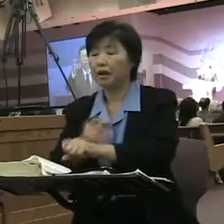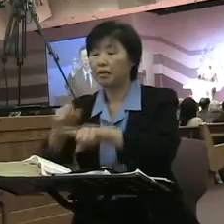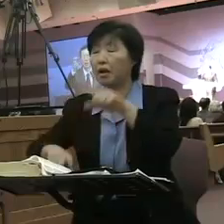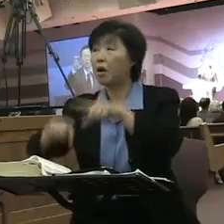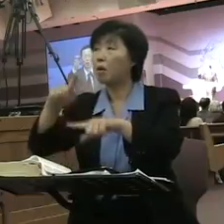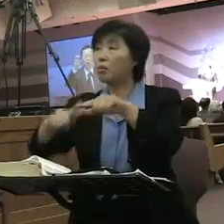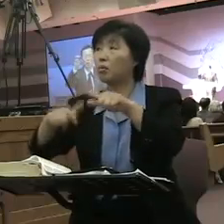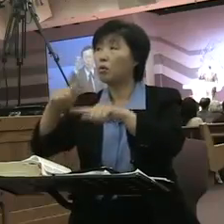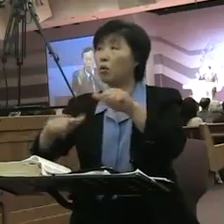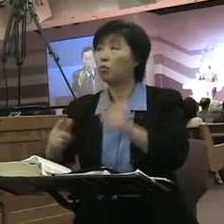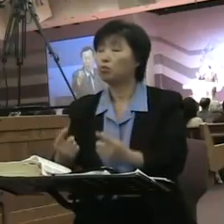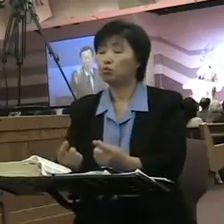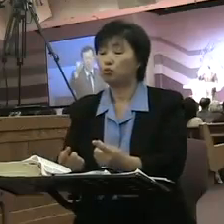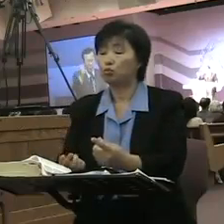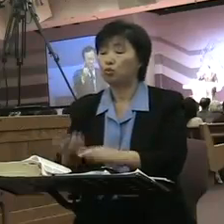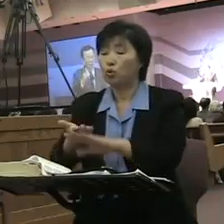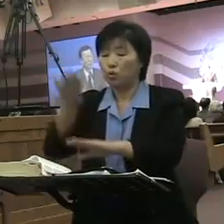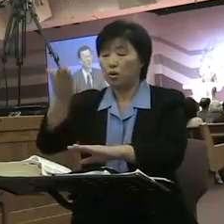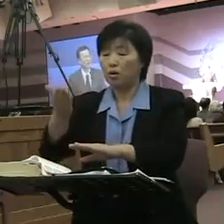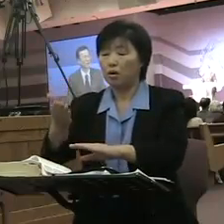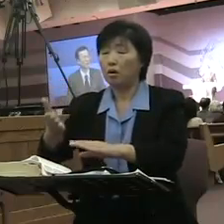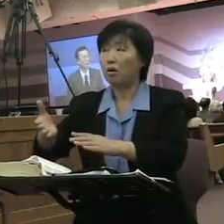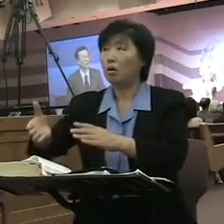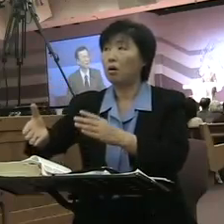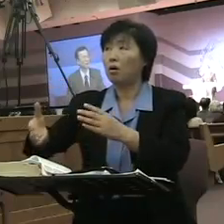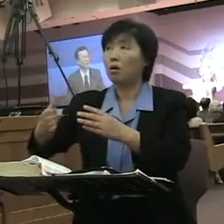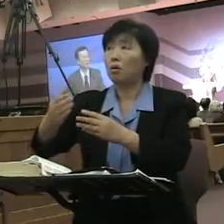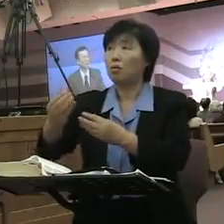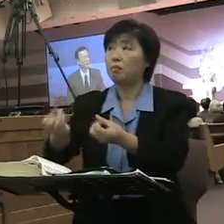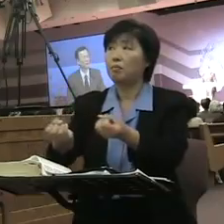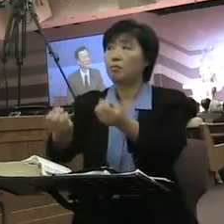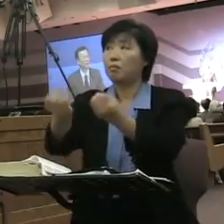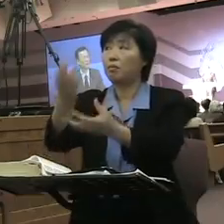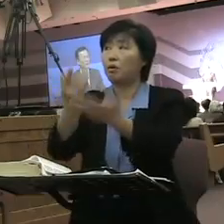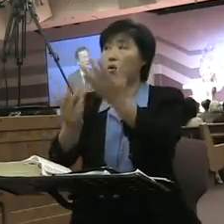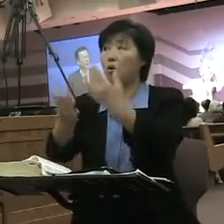나무 위에 번제물로 묶어서 바칩니다.